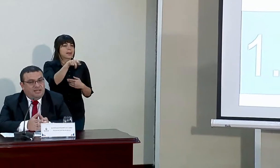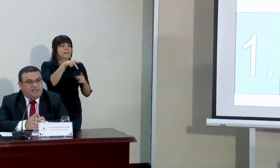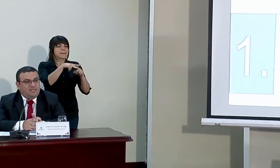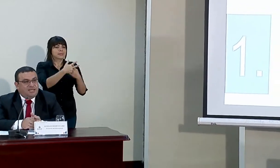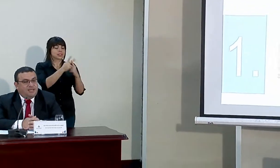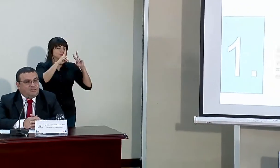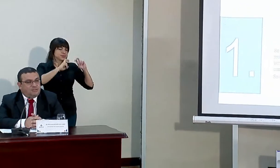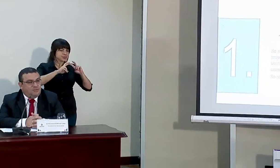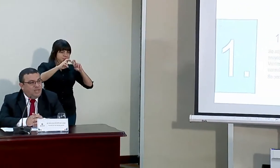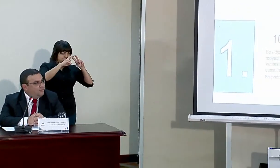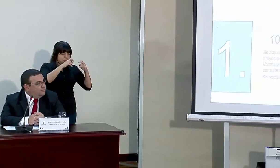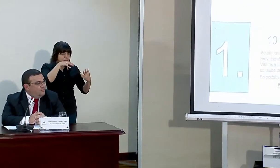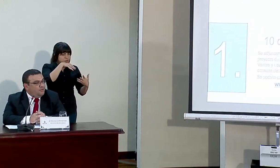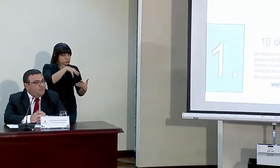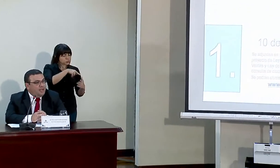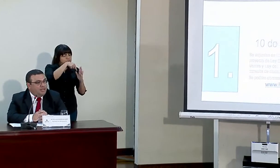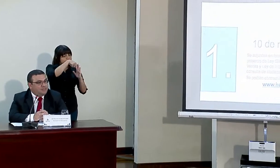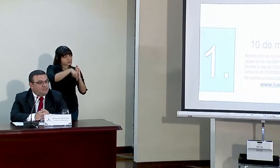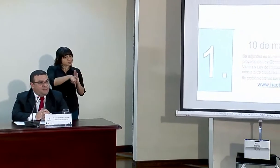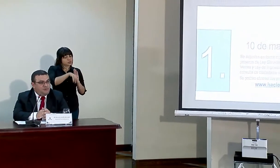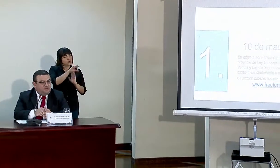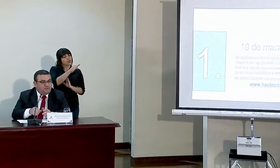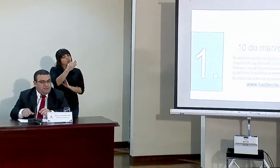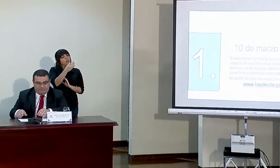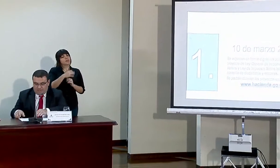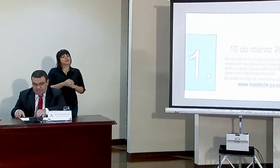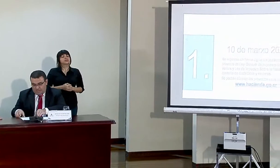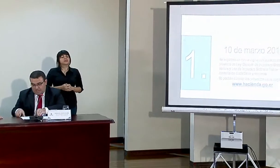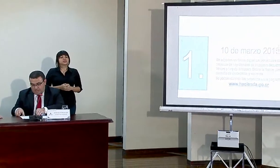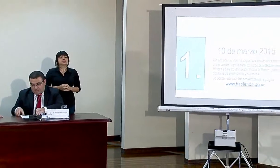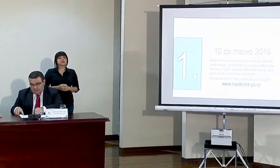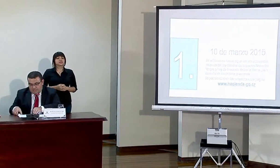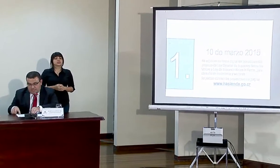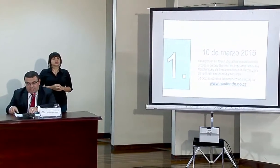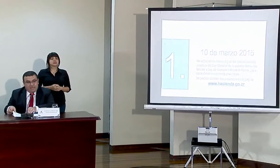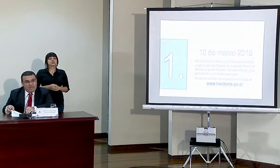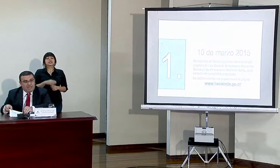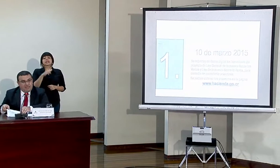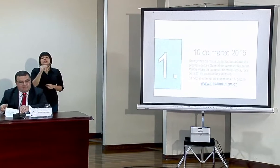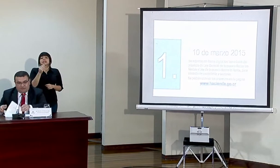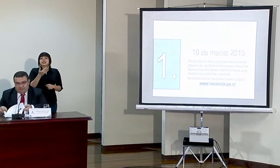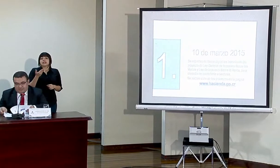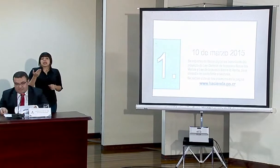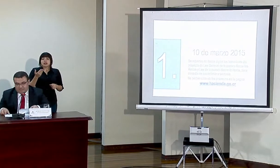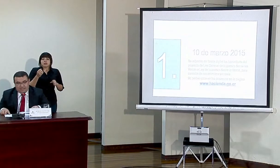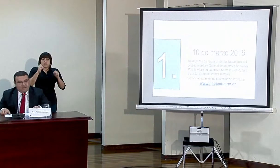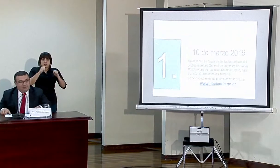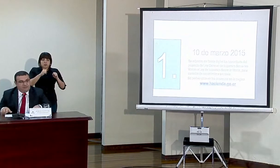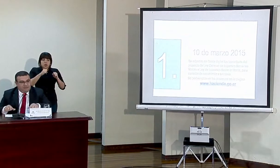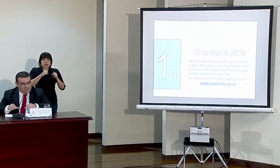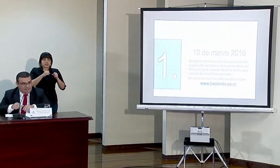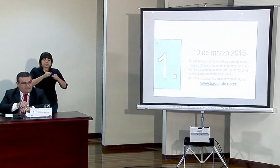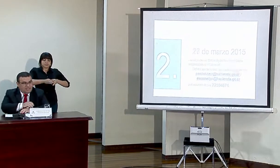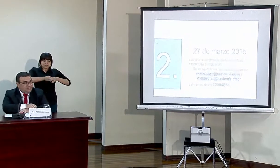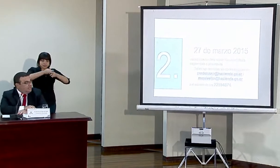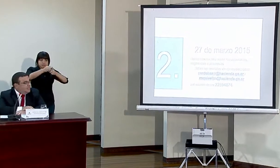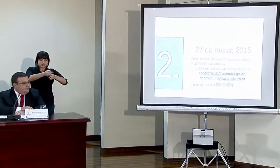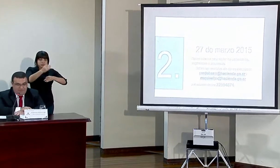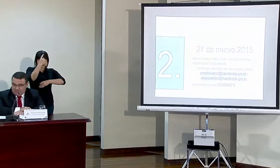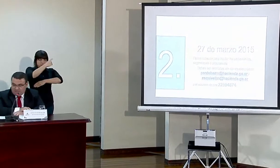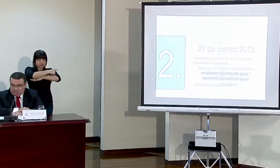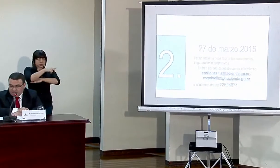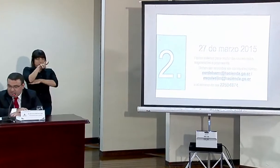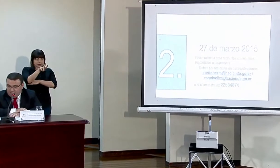a ser analizados y estudiados de forma profunda, y que se va a extender hasta el